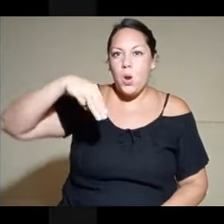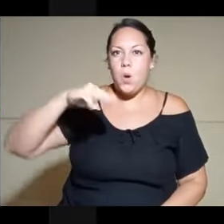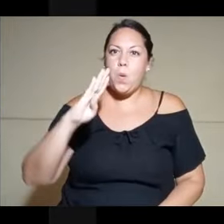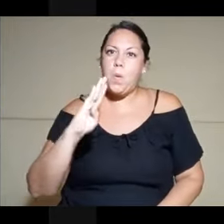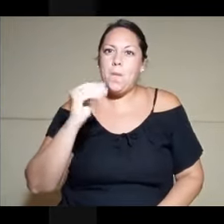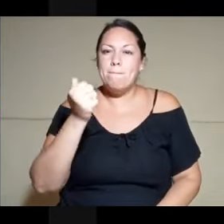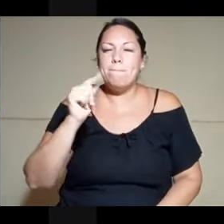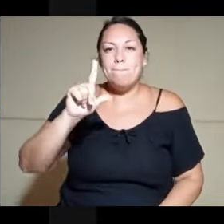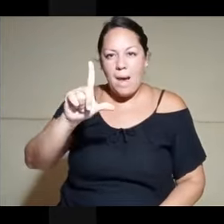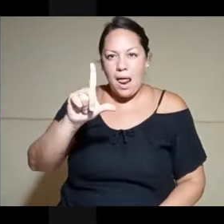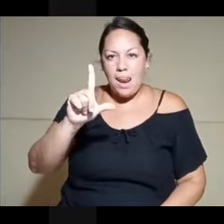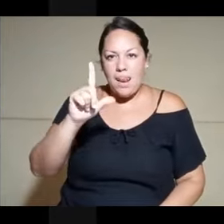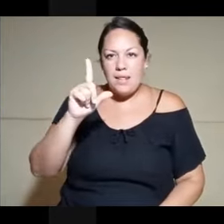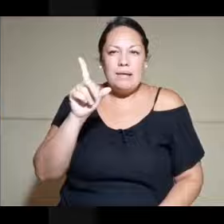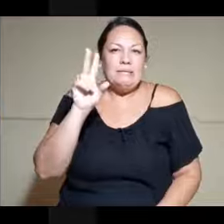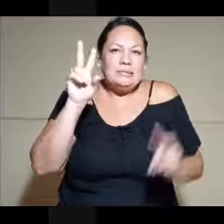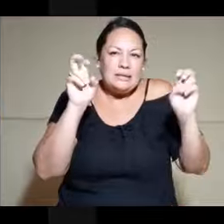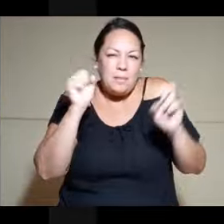lumbar.